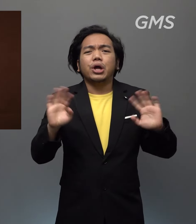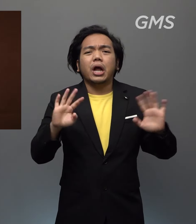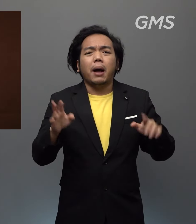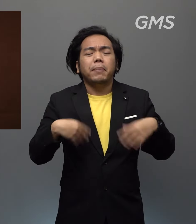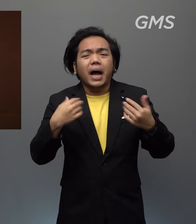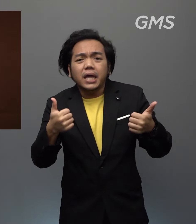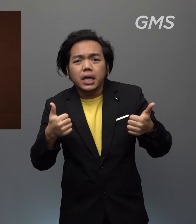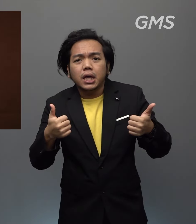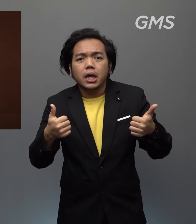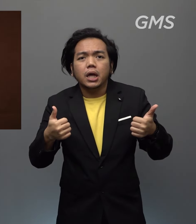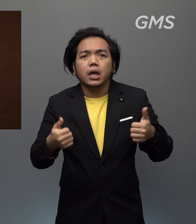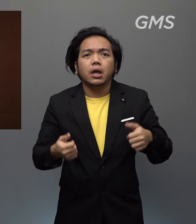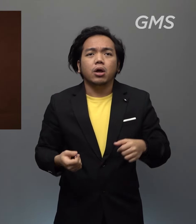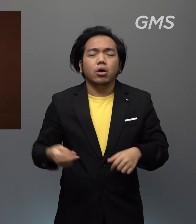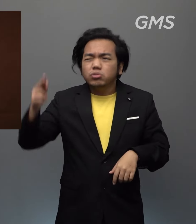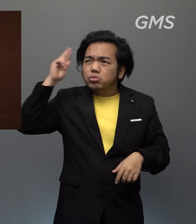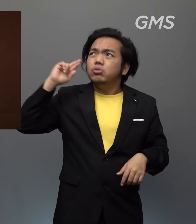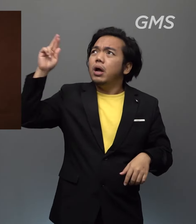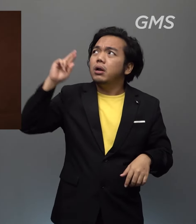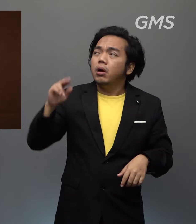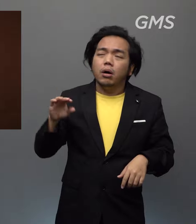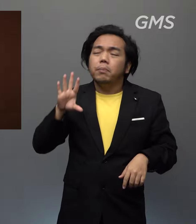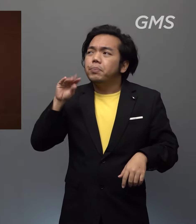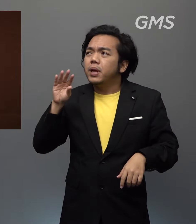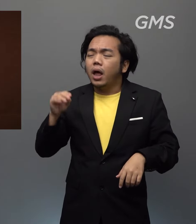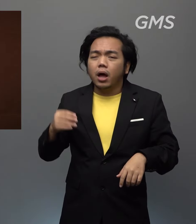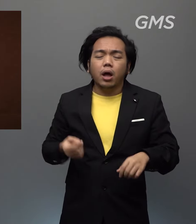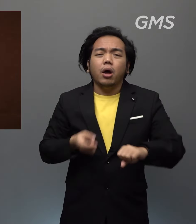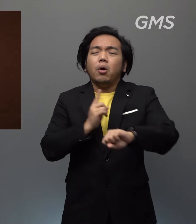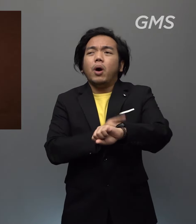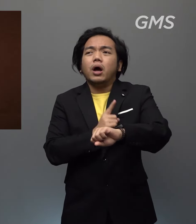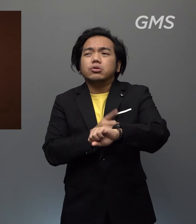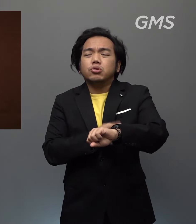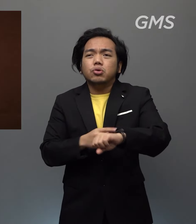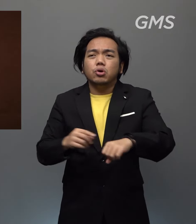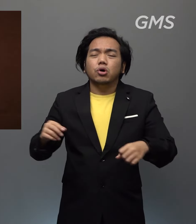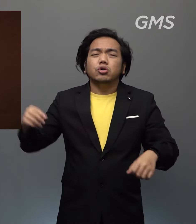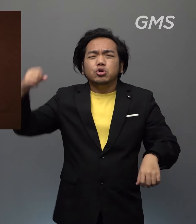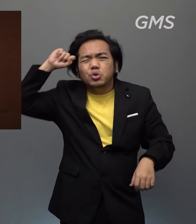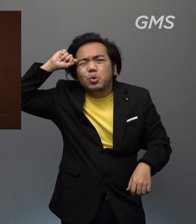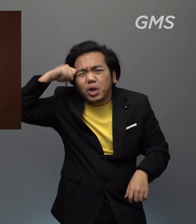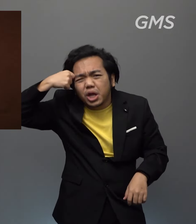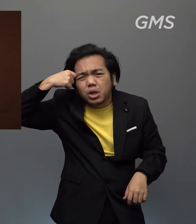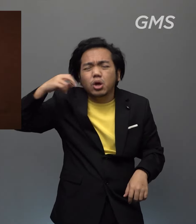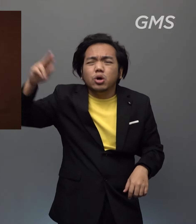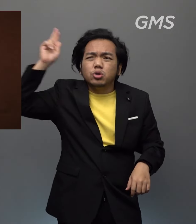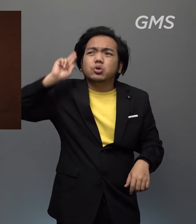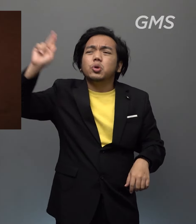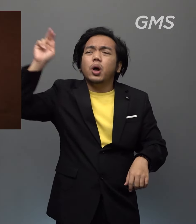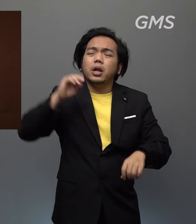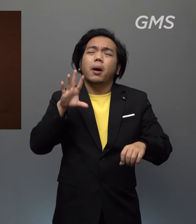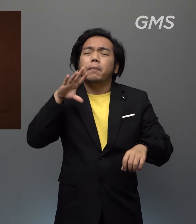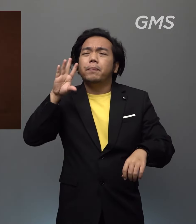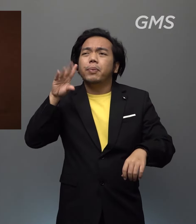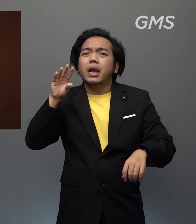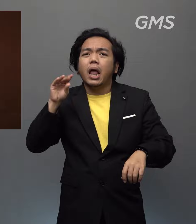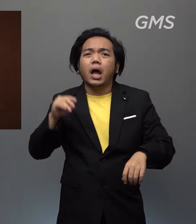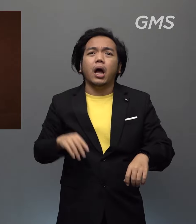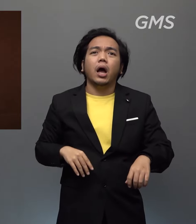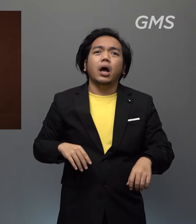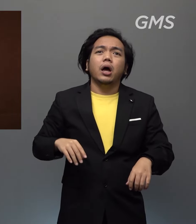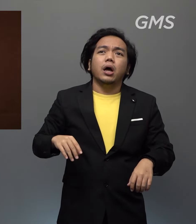begini. Tuhan bicara soal kemenangan dalam kondisi yang begini. Tuhan bicara tentang rencana yang besar di dalam hidupku dalam